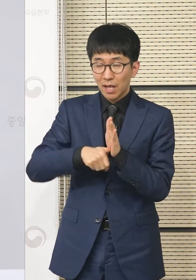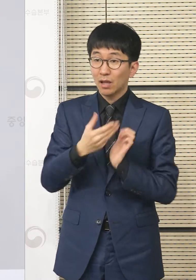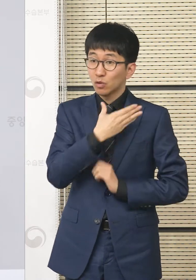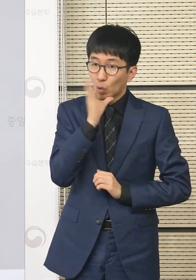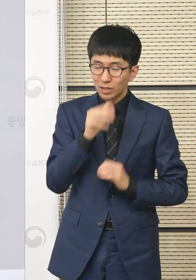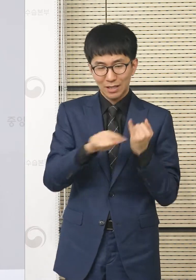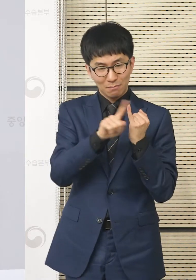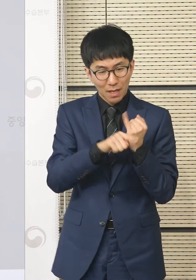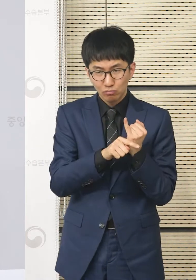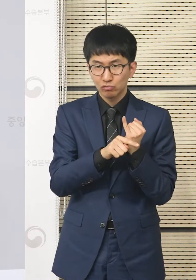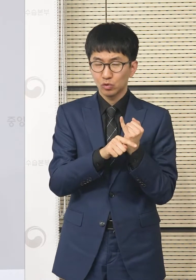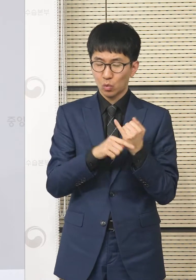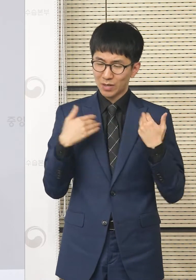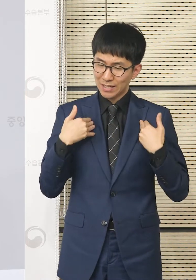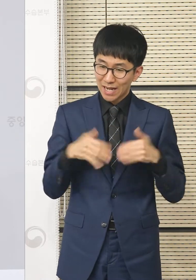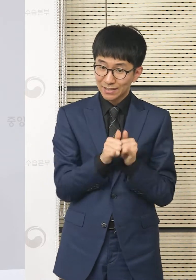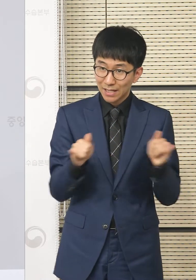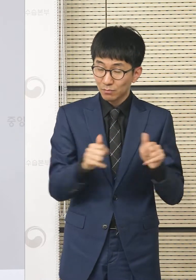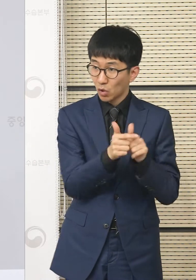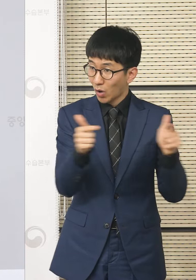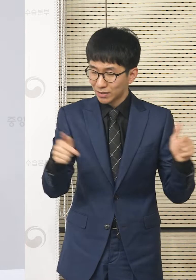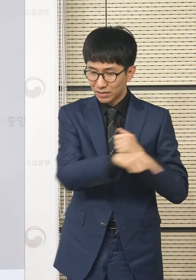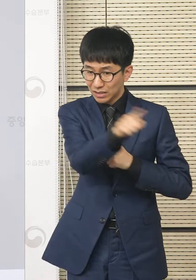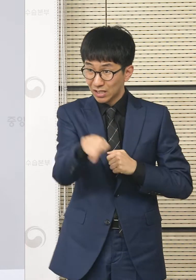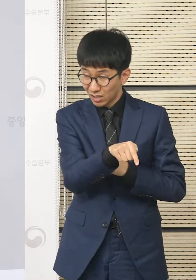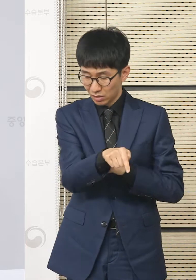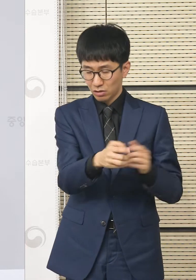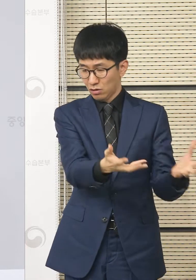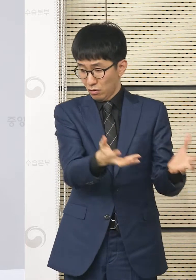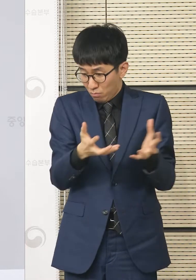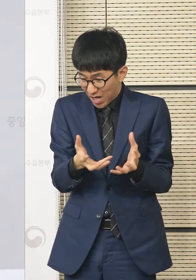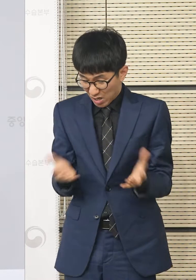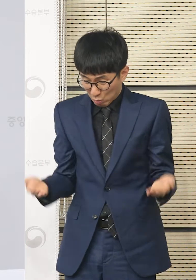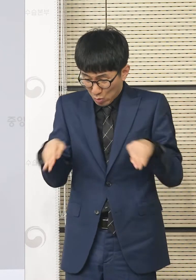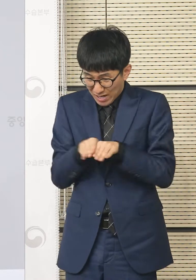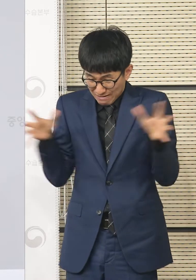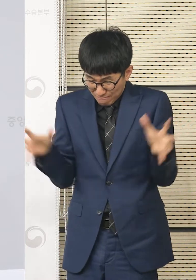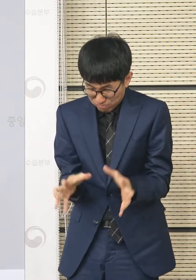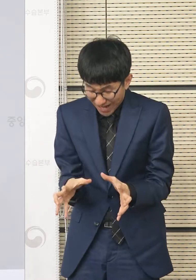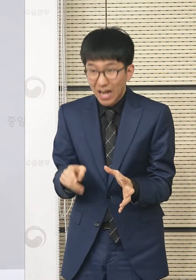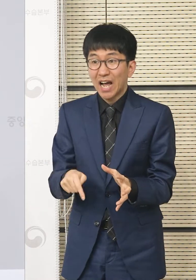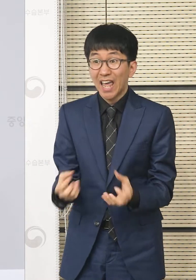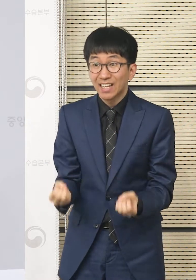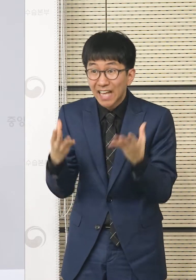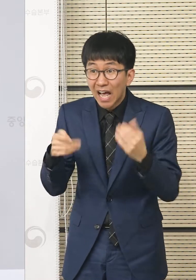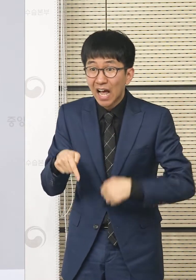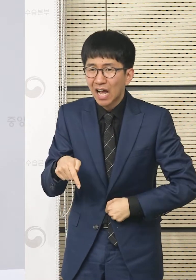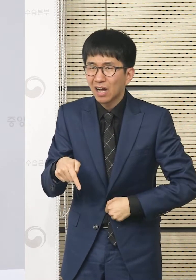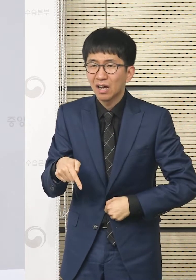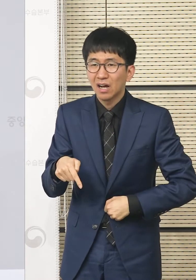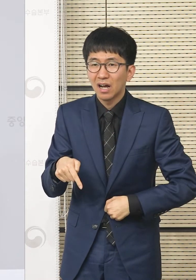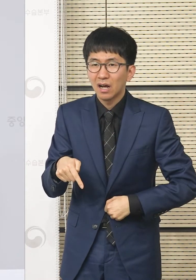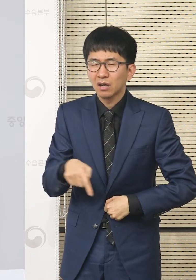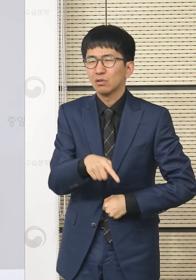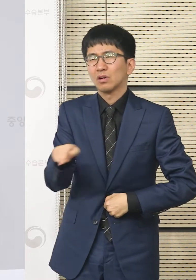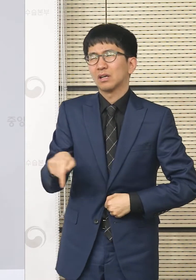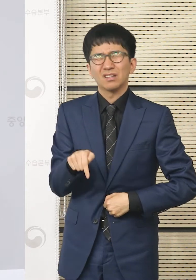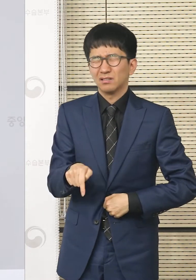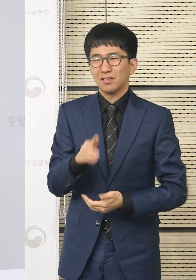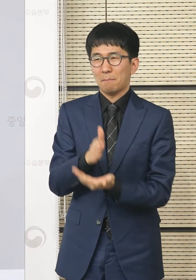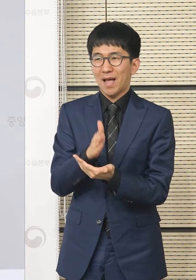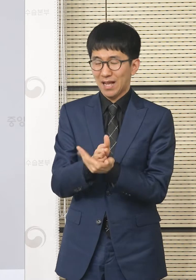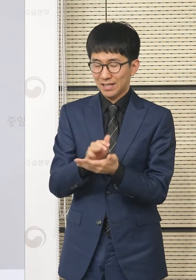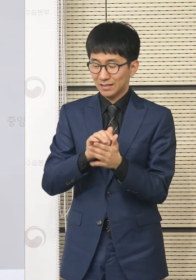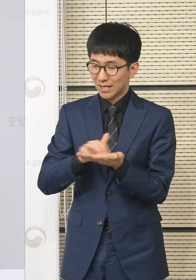노인, 임산부 등 취약계층을 대상으로 밀폐되고 협소한 공간에 집결하는 행사는